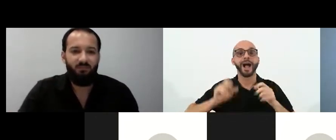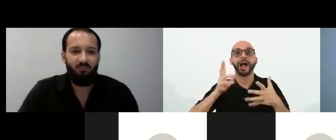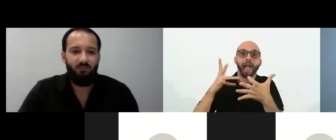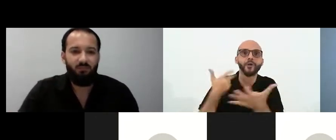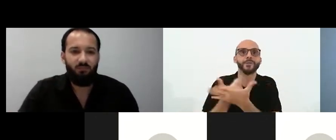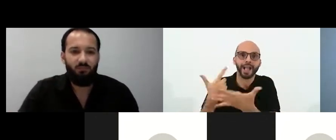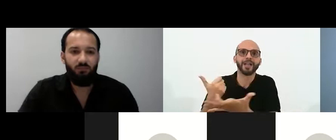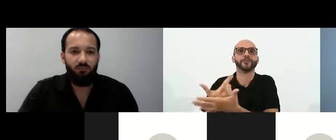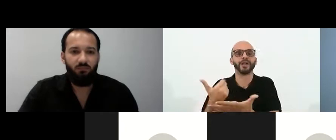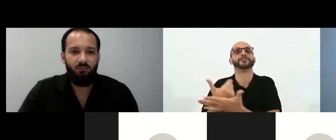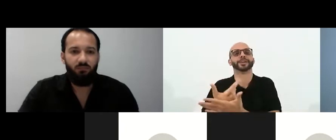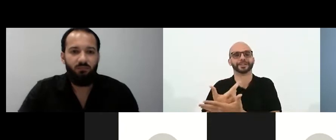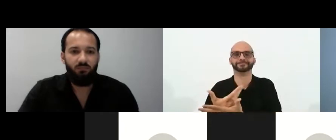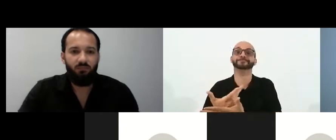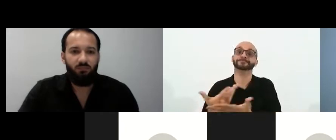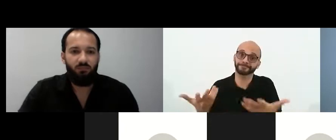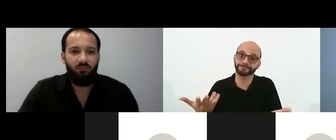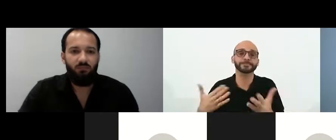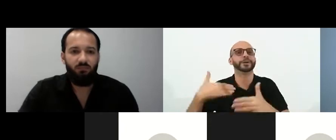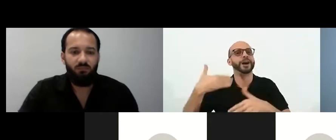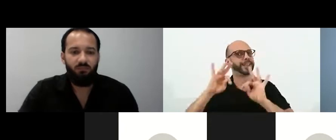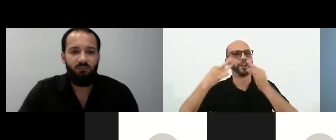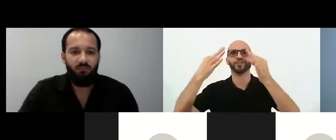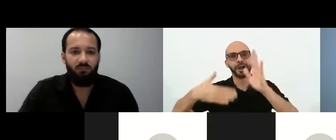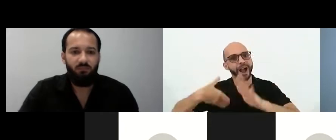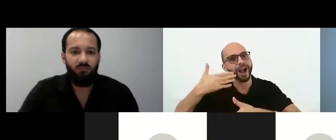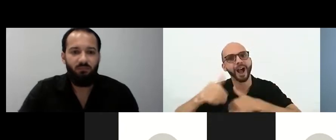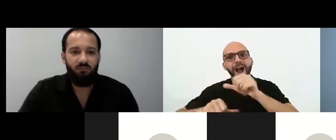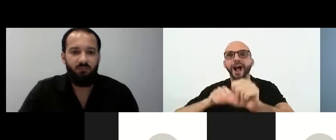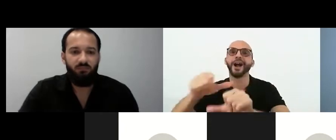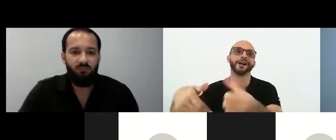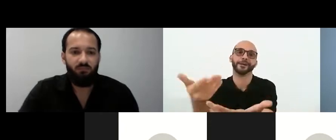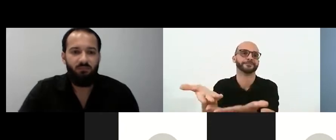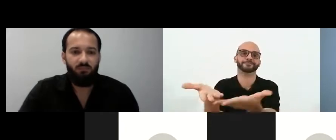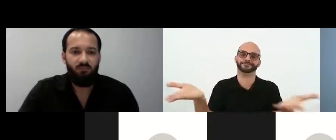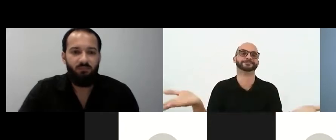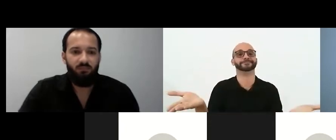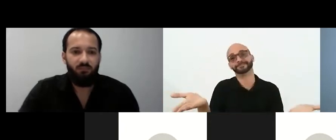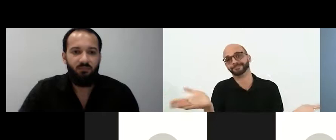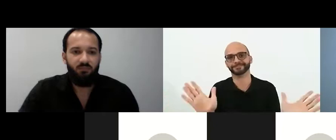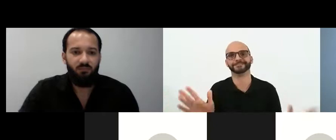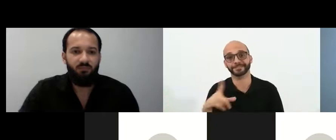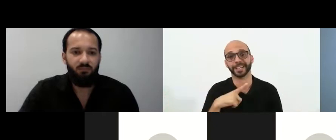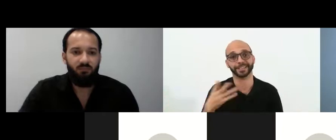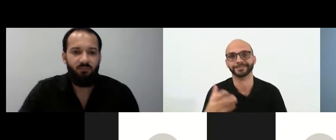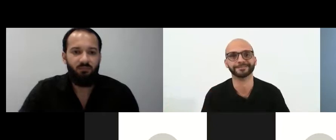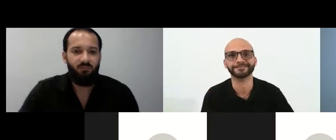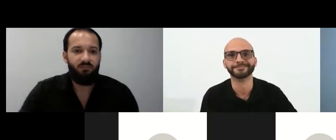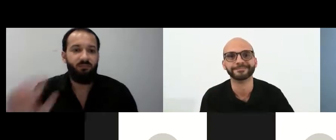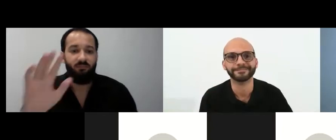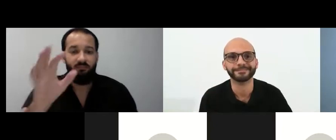uma novidade, era algo que nós gostaríamos de ter acesso. Então, a tecnologia cada vez vai mudando e